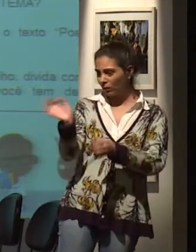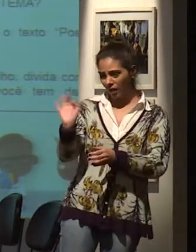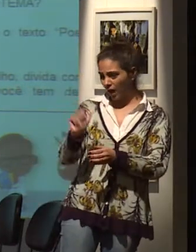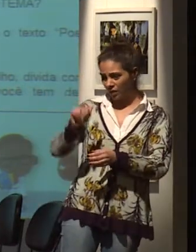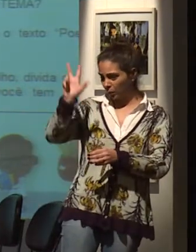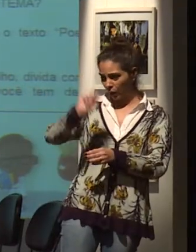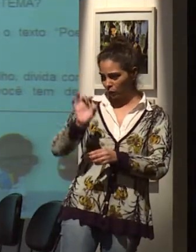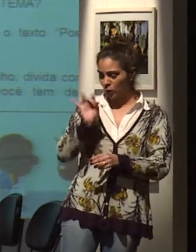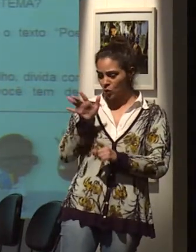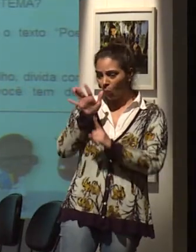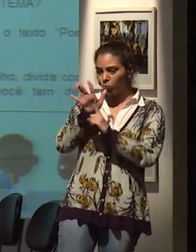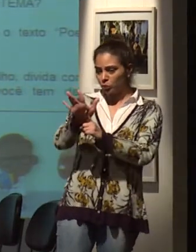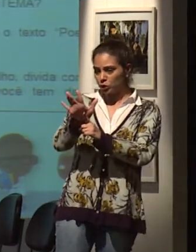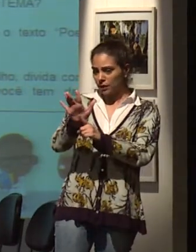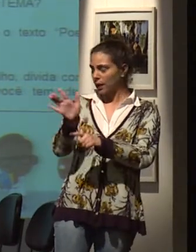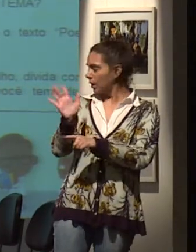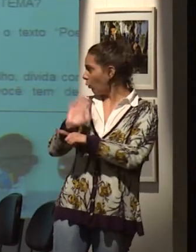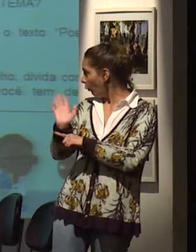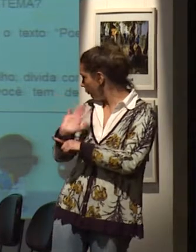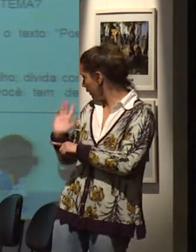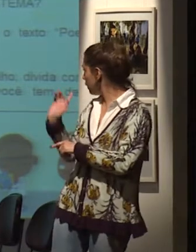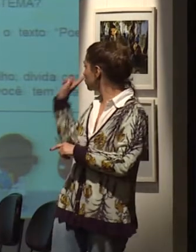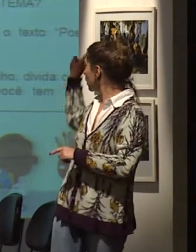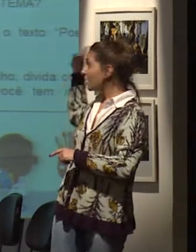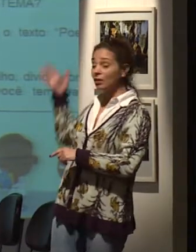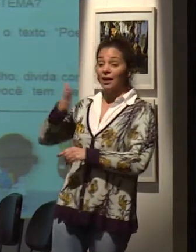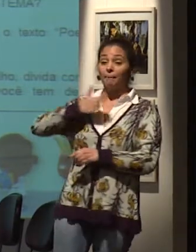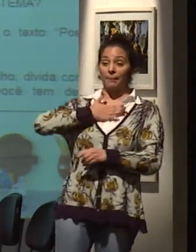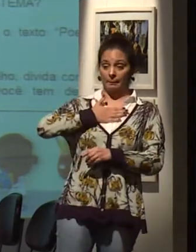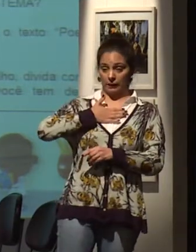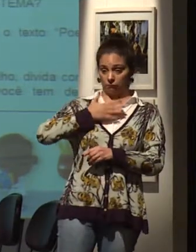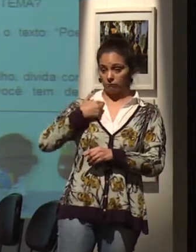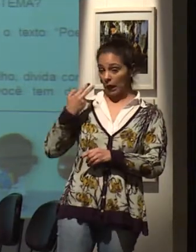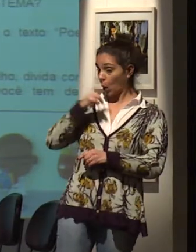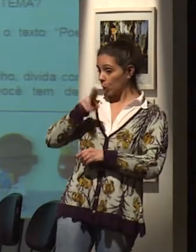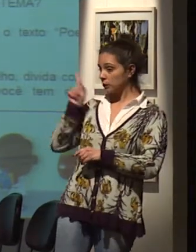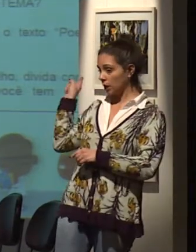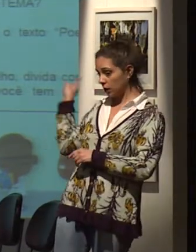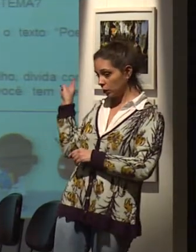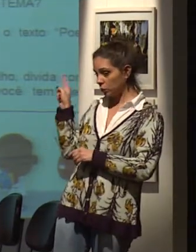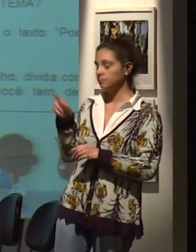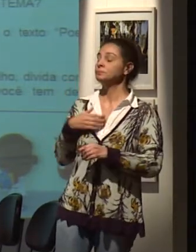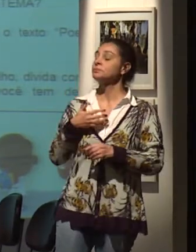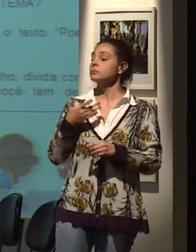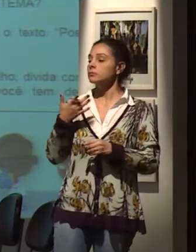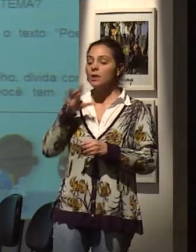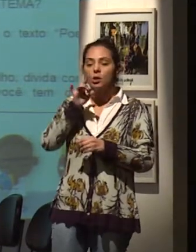eu não passei não entreguei nenhum tipo de papel para os alunos, eu apresentei o vídeo da poesia, isso aqui foi um roteiro que eu usei, foi para mim